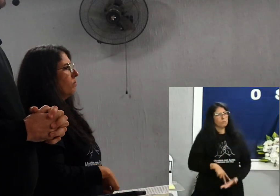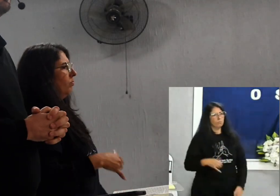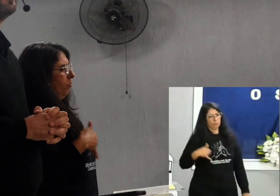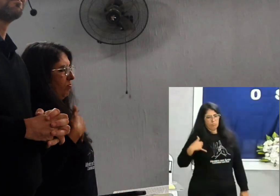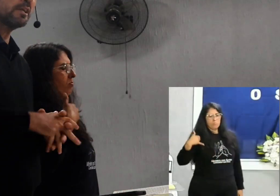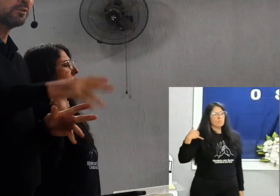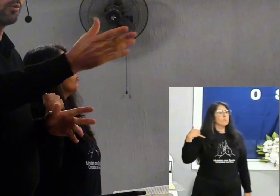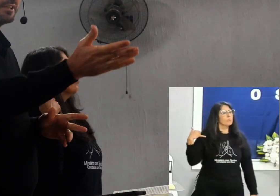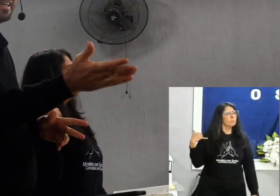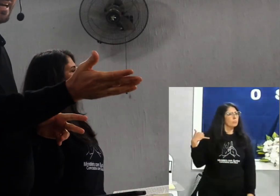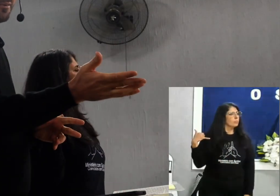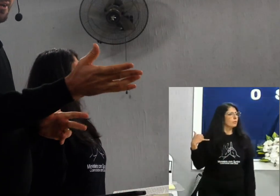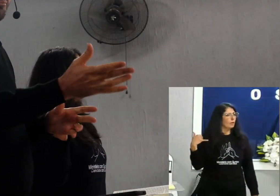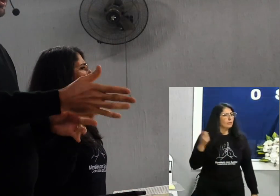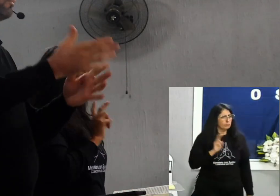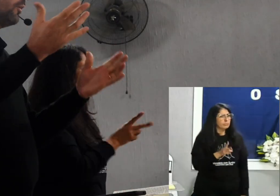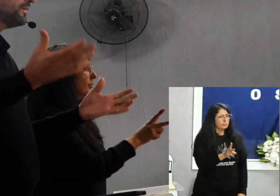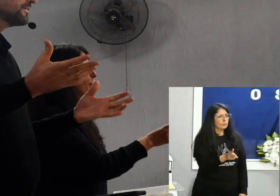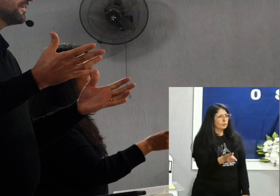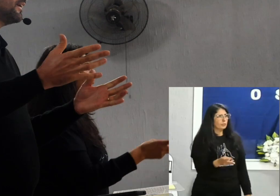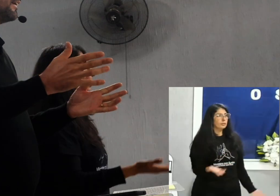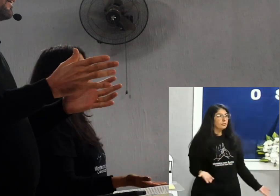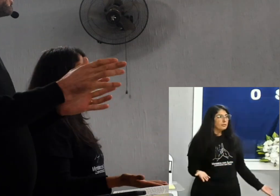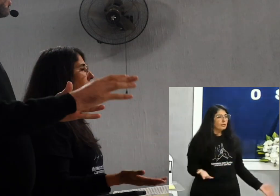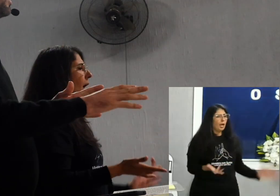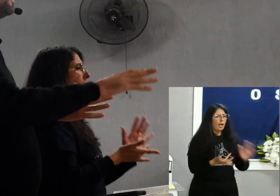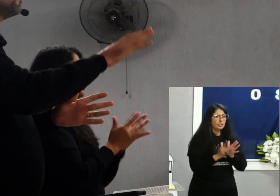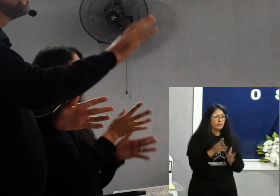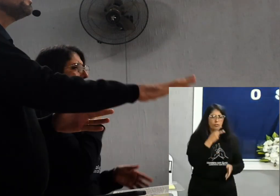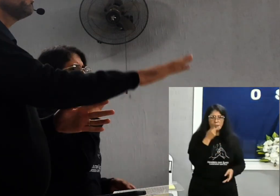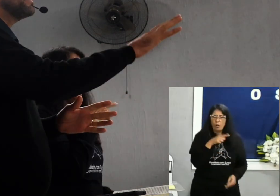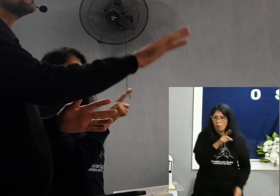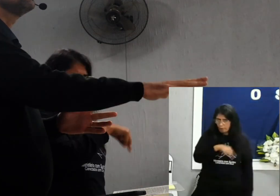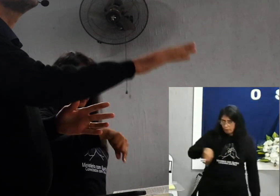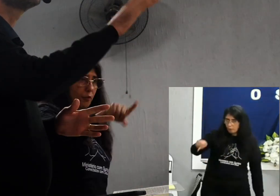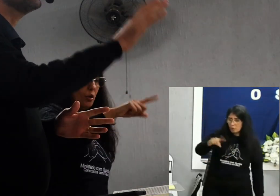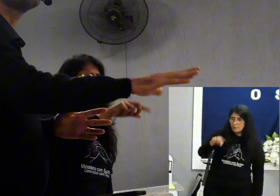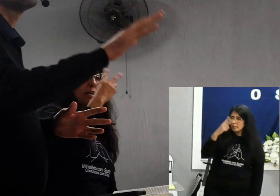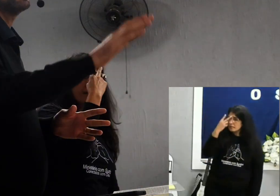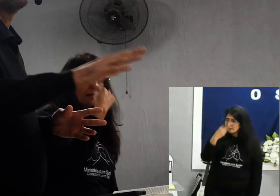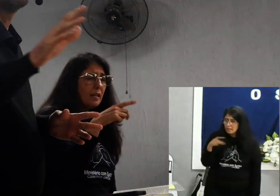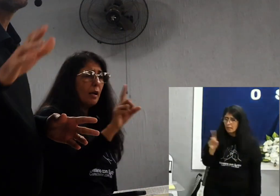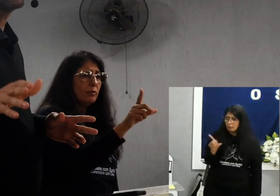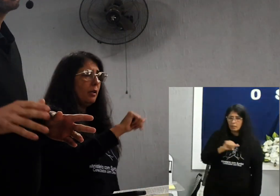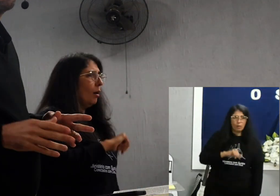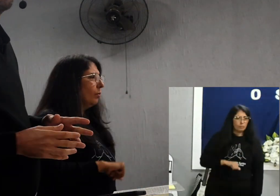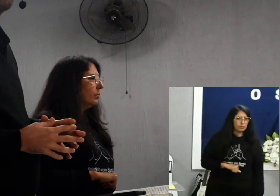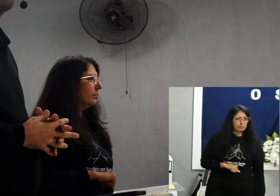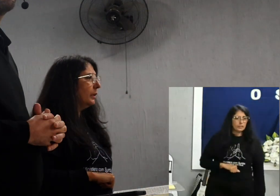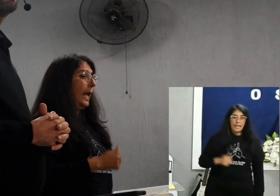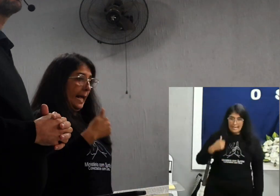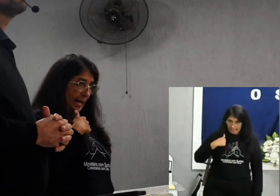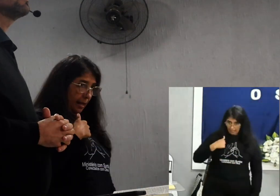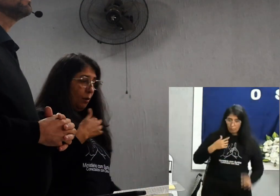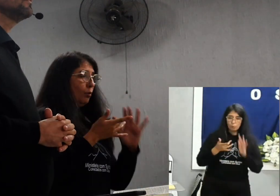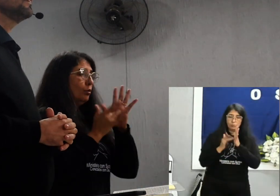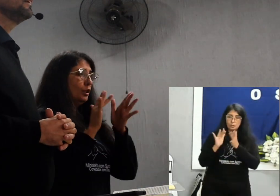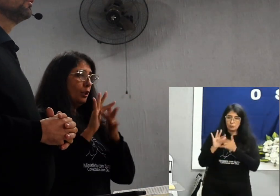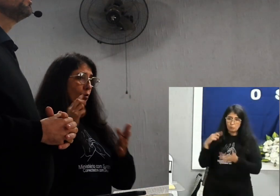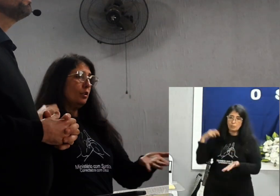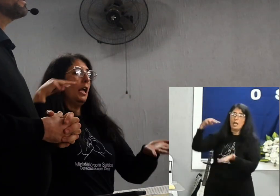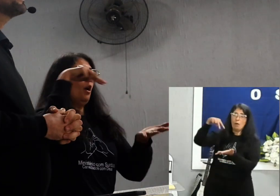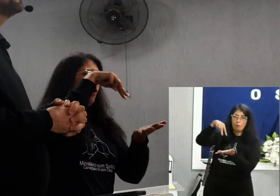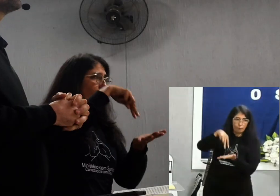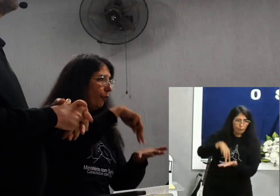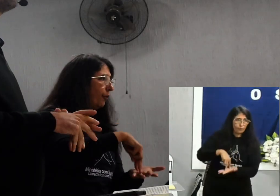são cegos não, vocês não se consideram muito bons? Olha só, eu vim para que os cegos tenham vista.